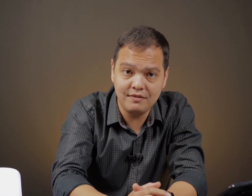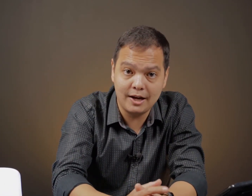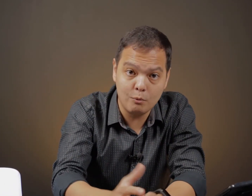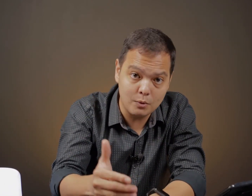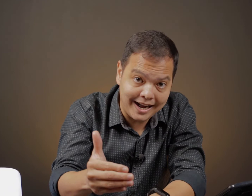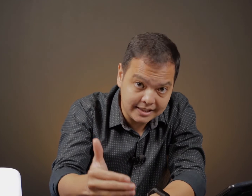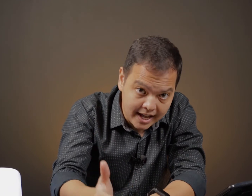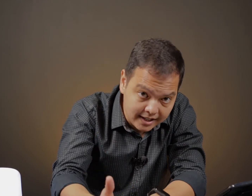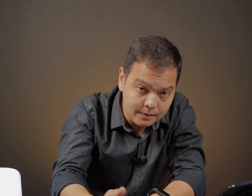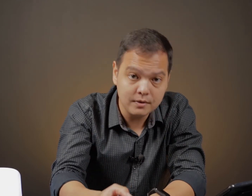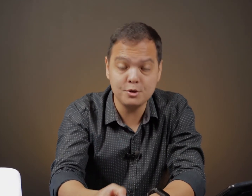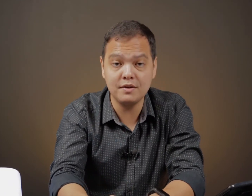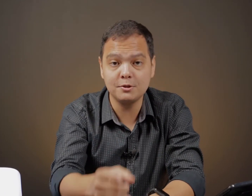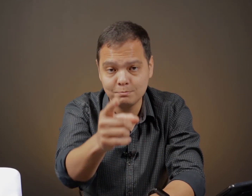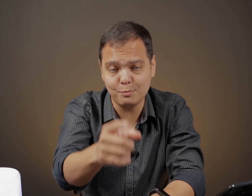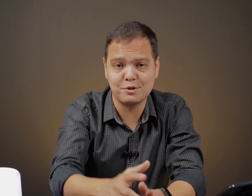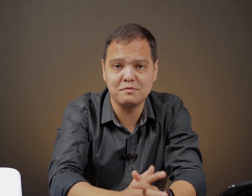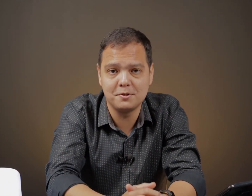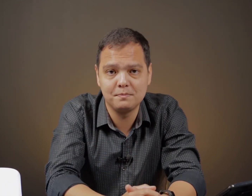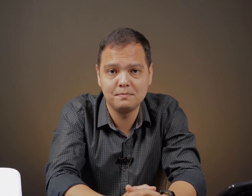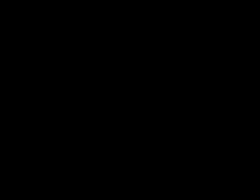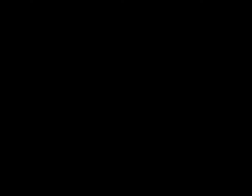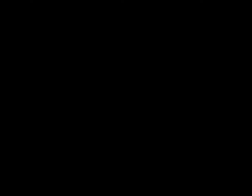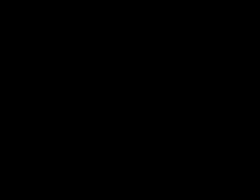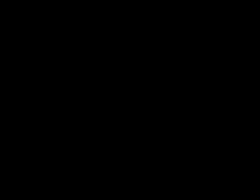ficado comigo até aqui e eu te vejo no próximo vídeo.